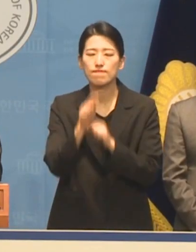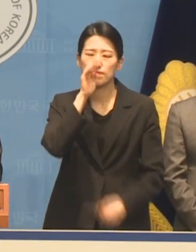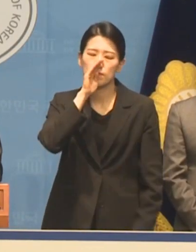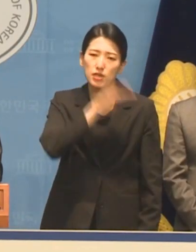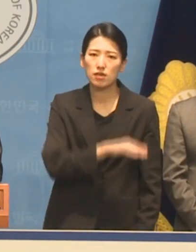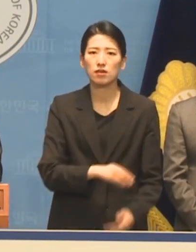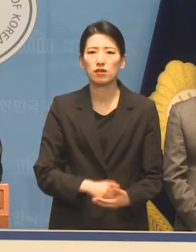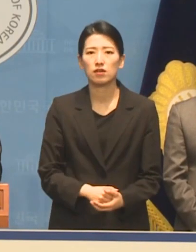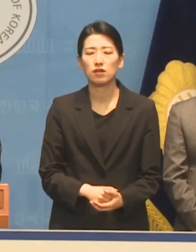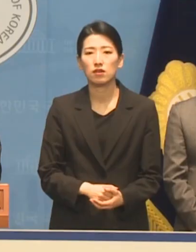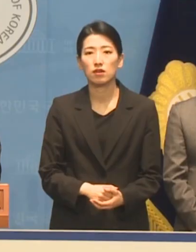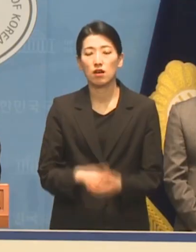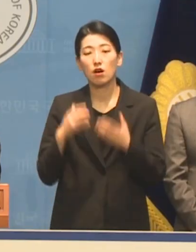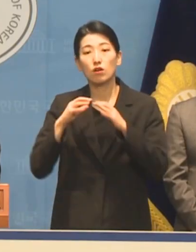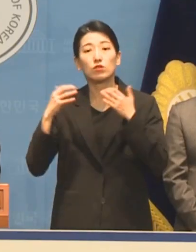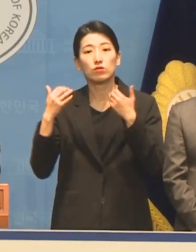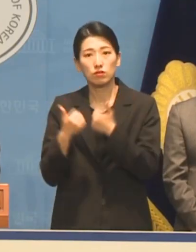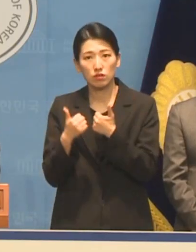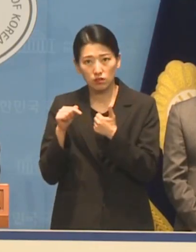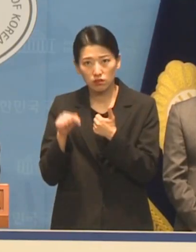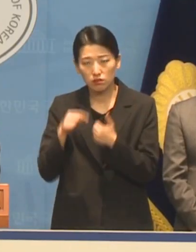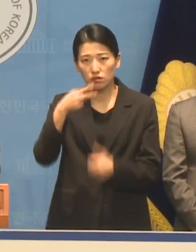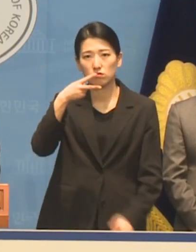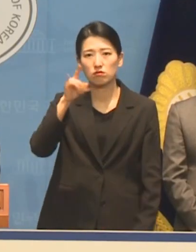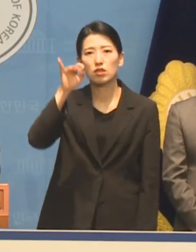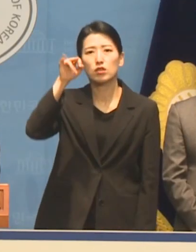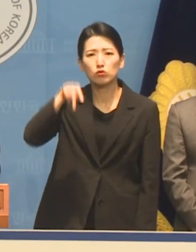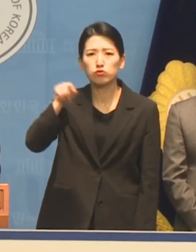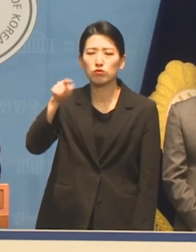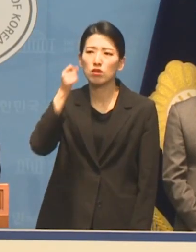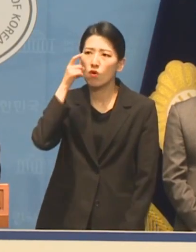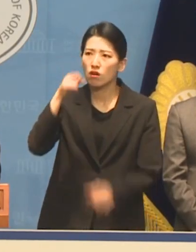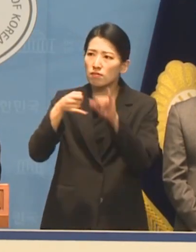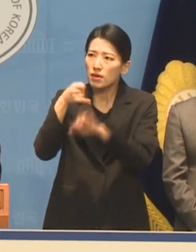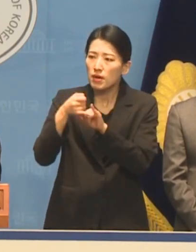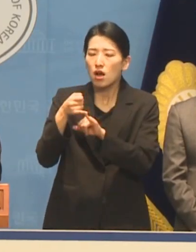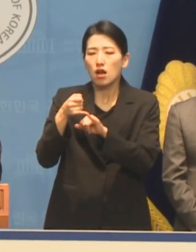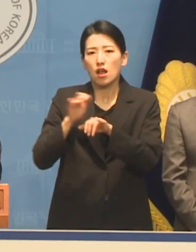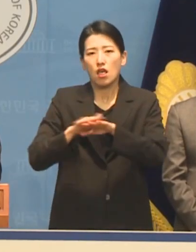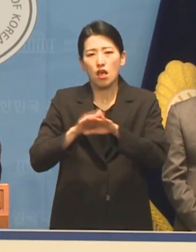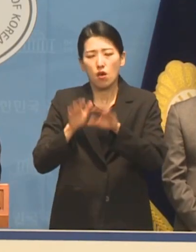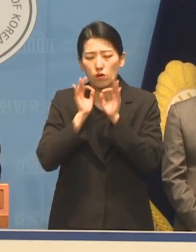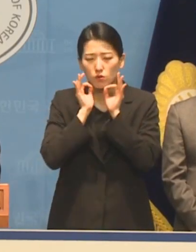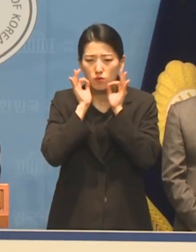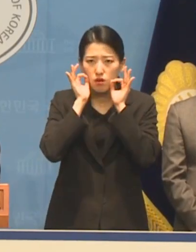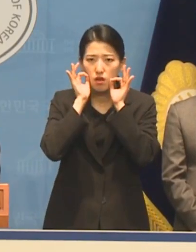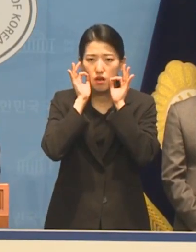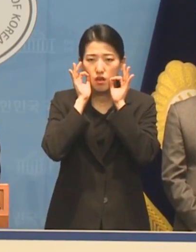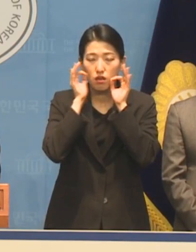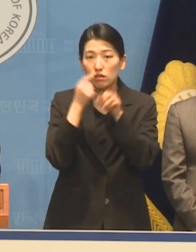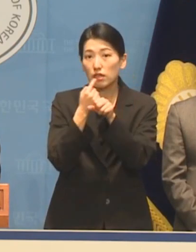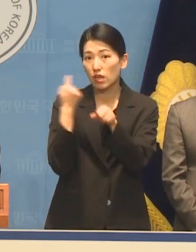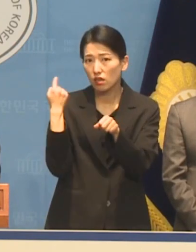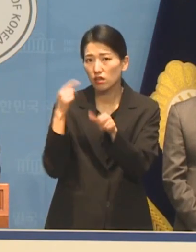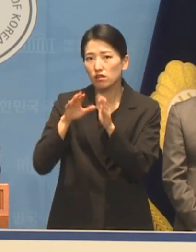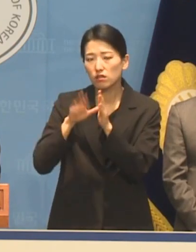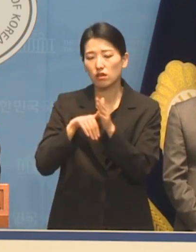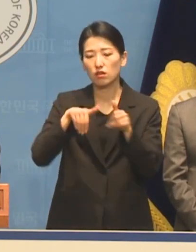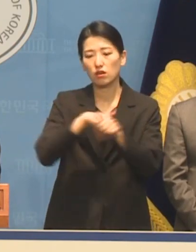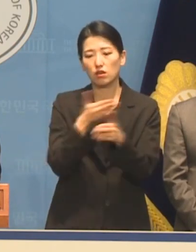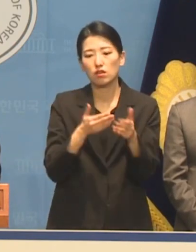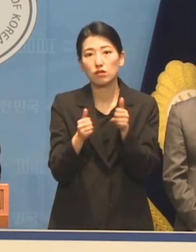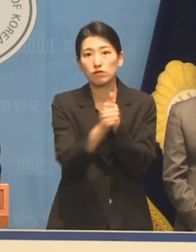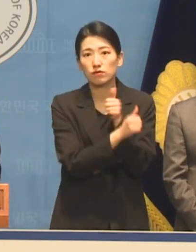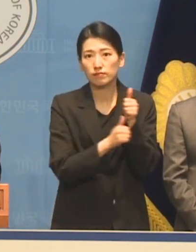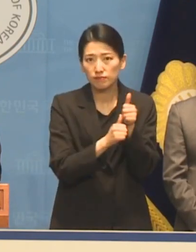그동안 국회는 수차례에 걸쳐서 대유그룹의 임금 체불 해결을 위해 노력해 왔습니다. 2024년에는